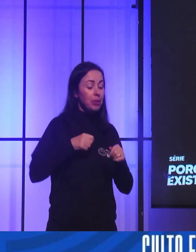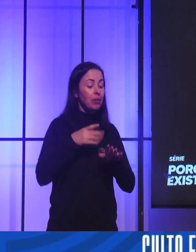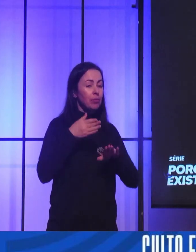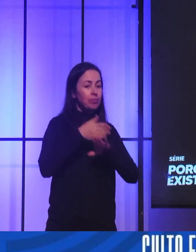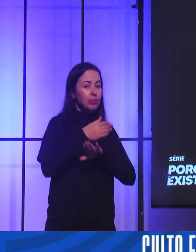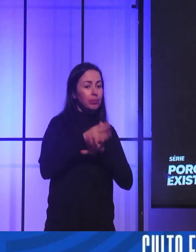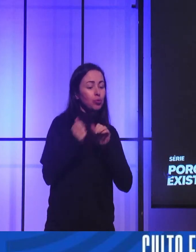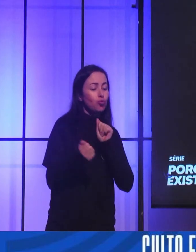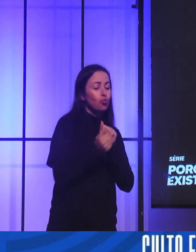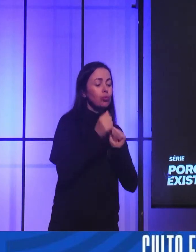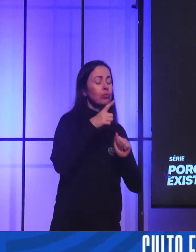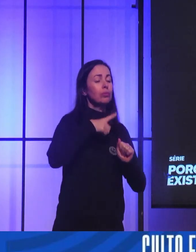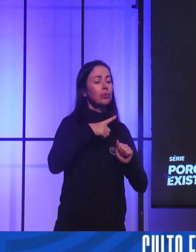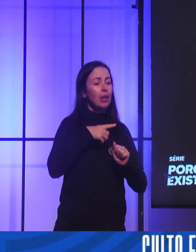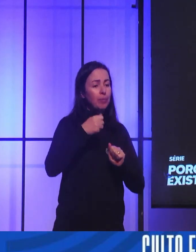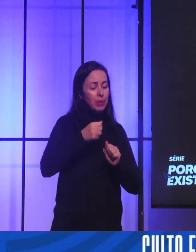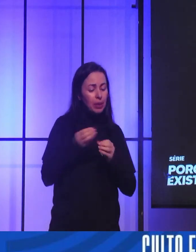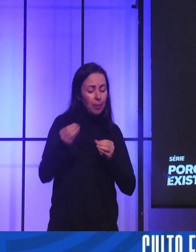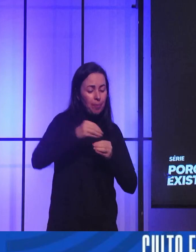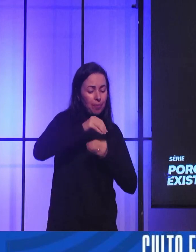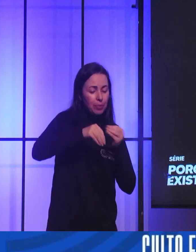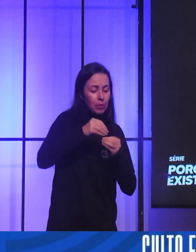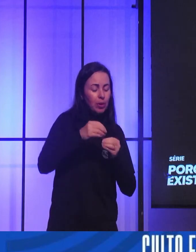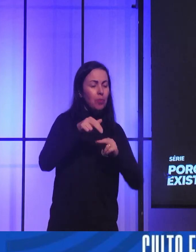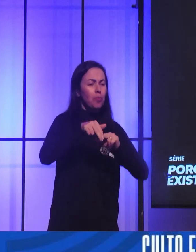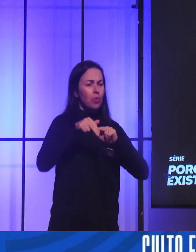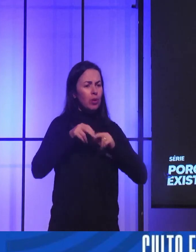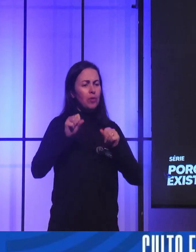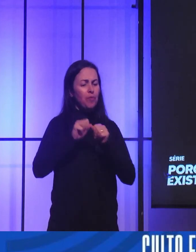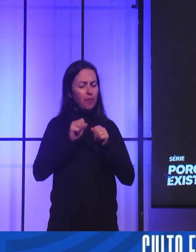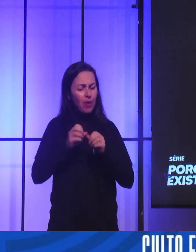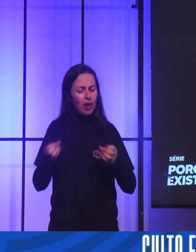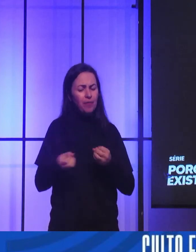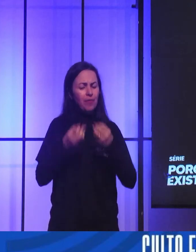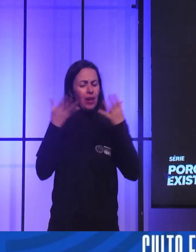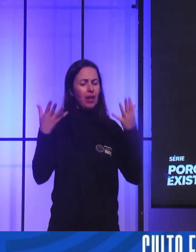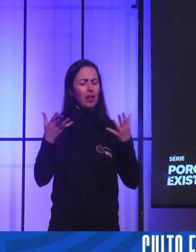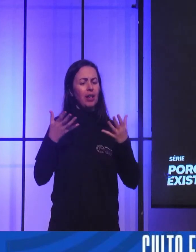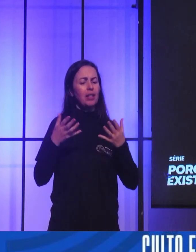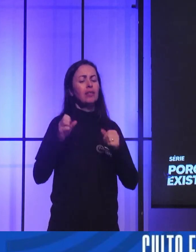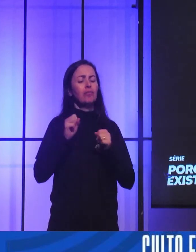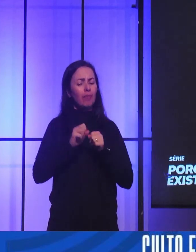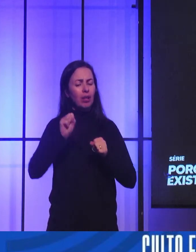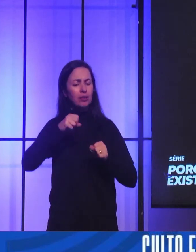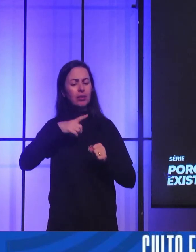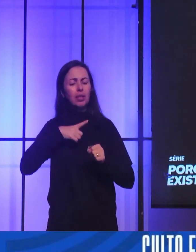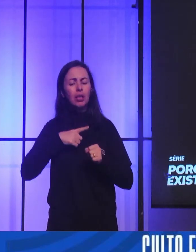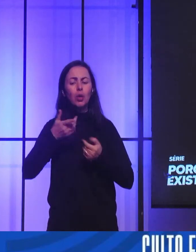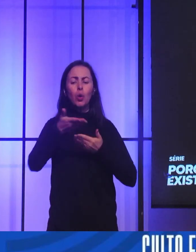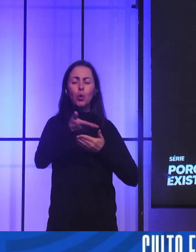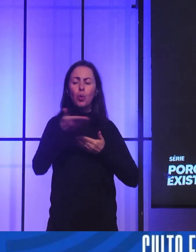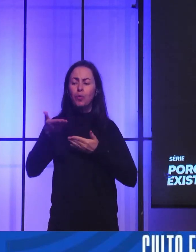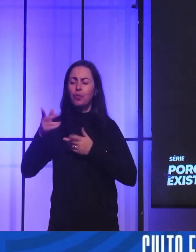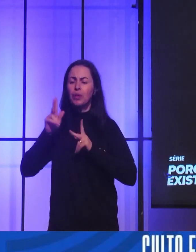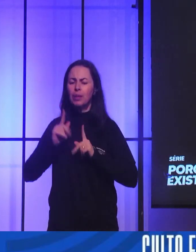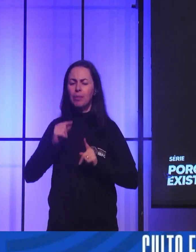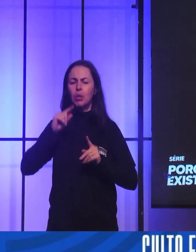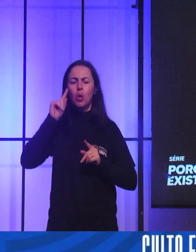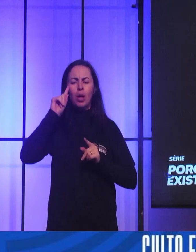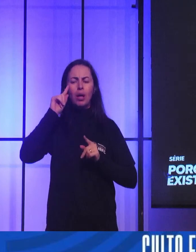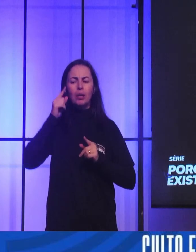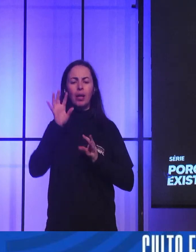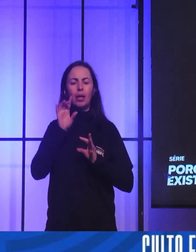deles. Então faça uma festa, faça um evento e convide